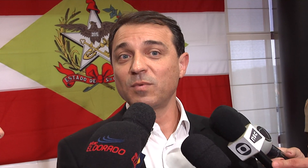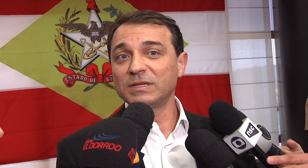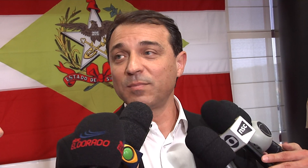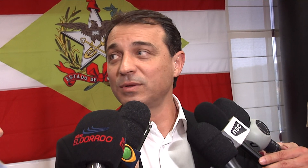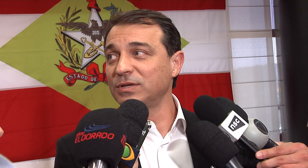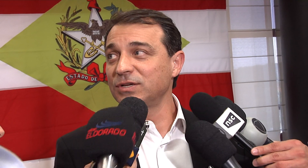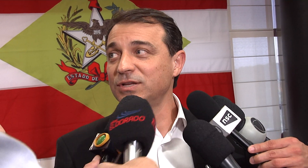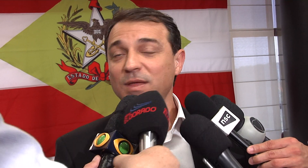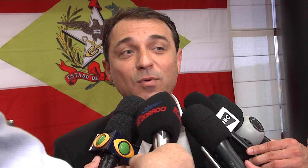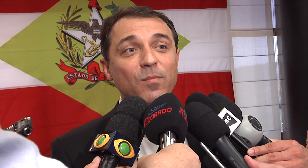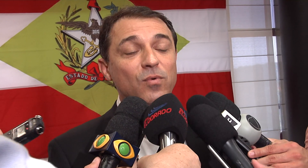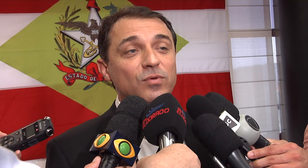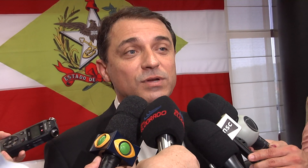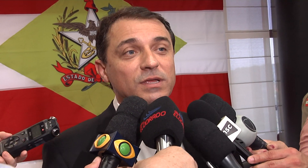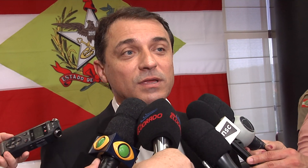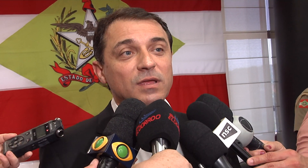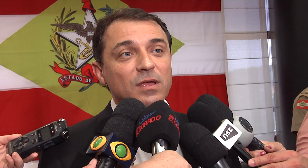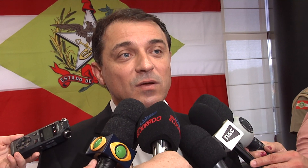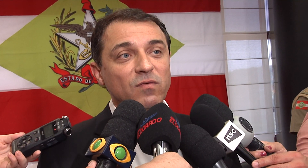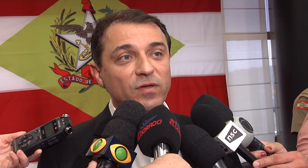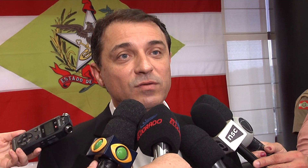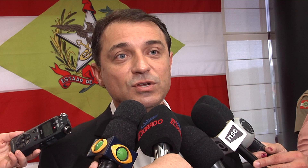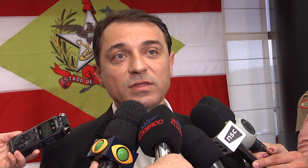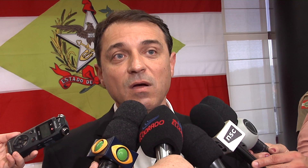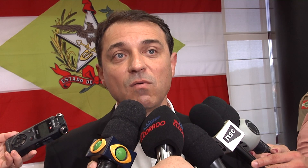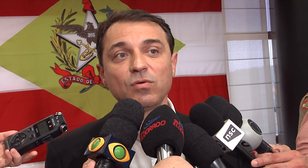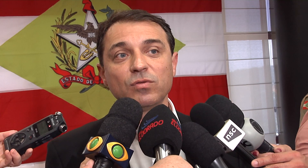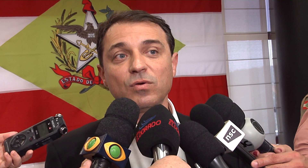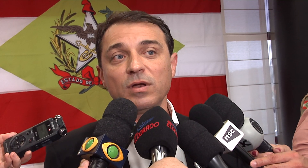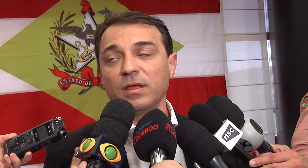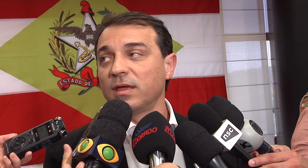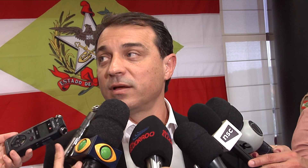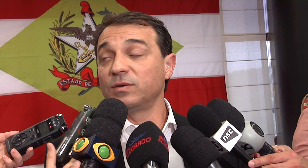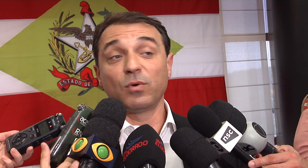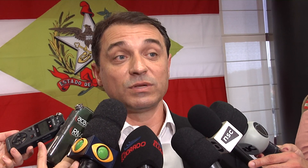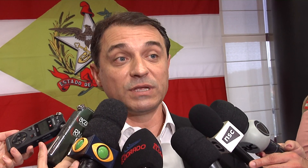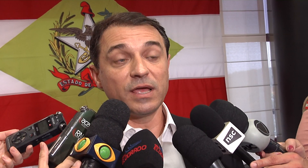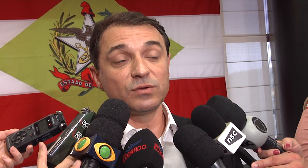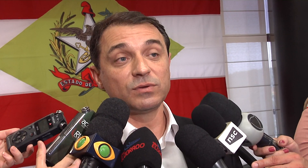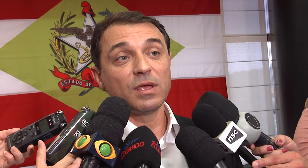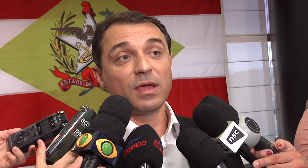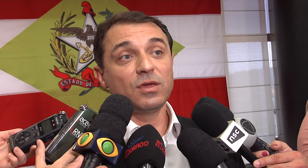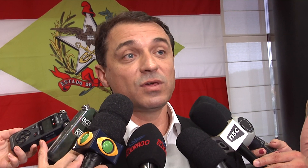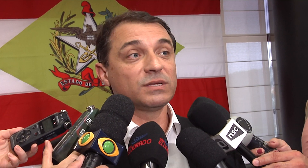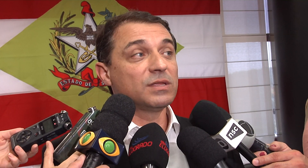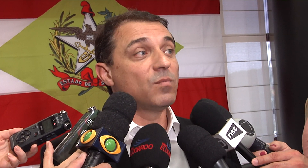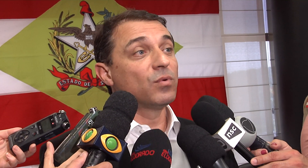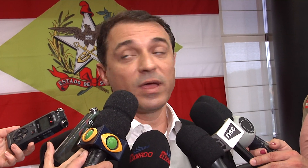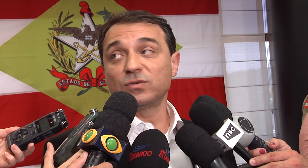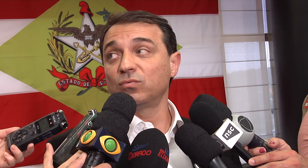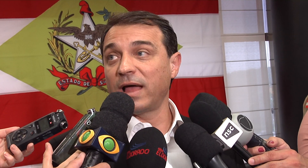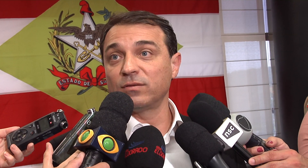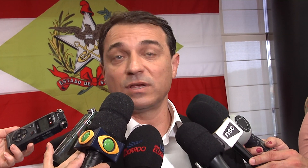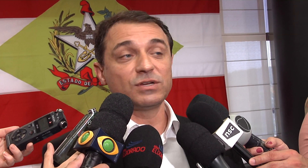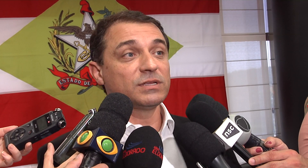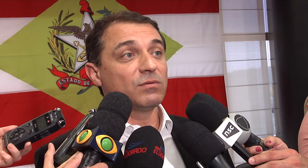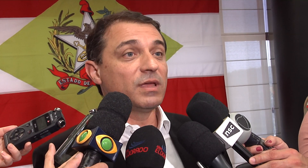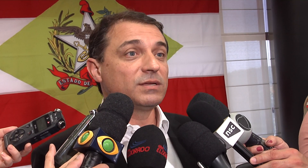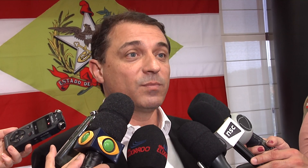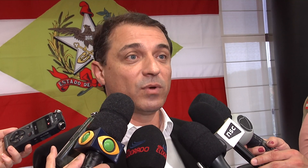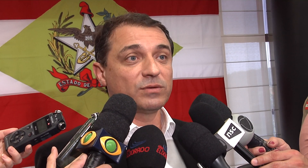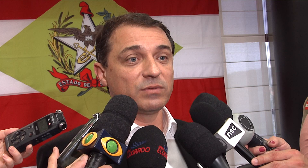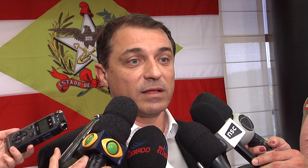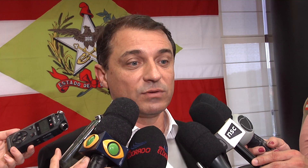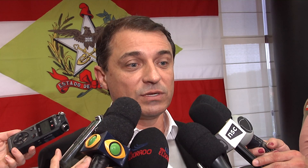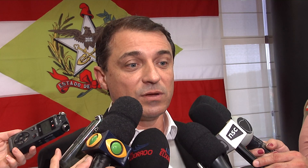Nós vamos começar por isso que a gente está propondo hoje aqui: governo digital, controle de processos e gestão por resultados. A gestão